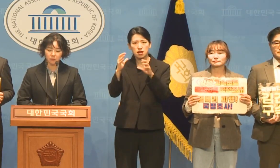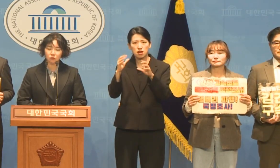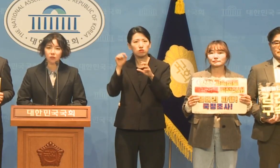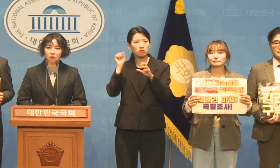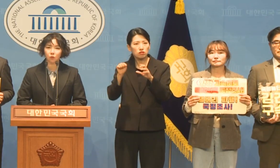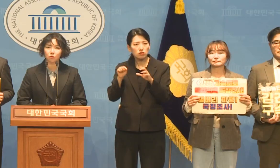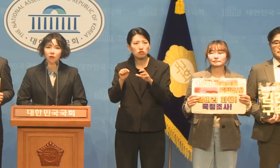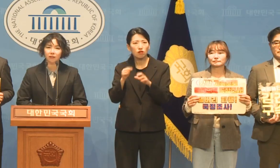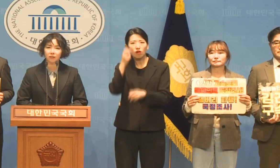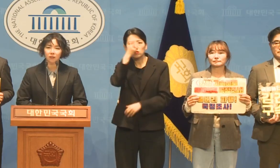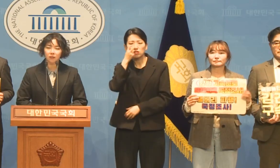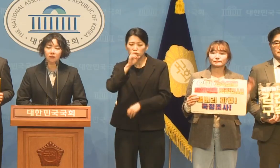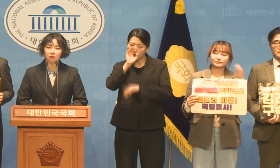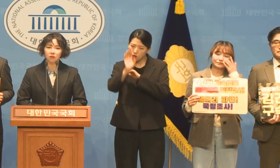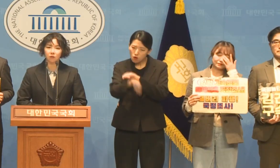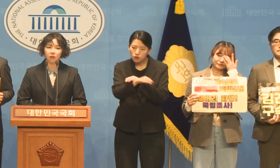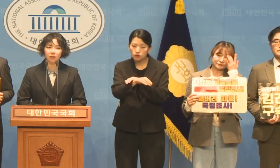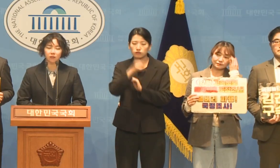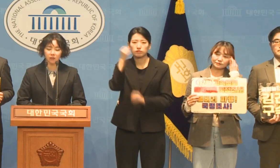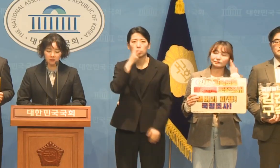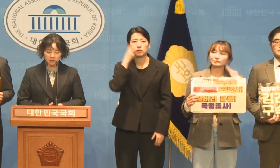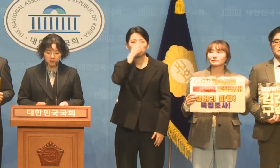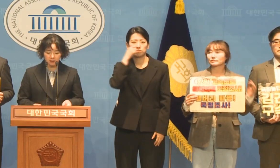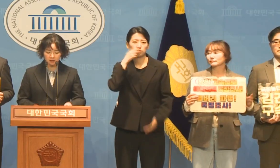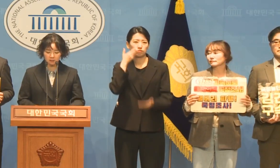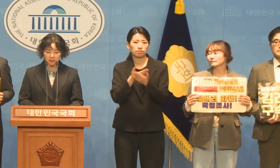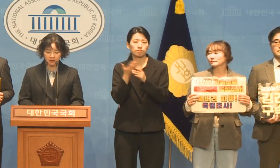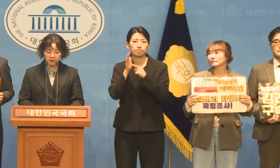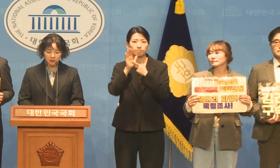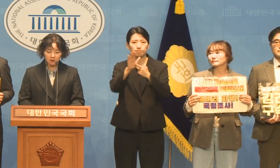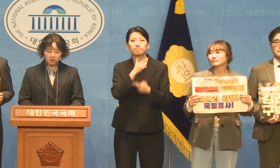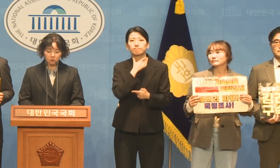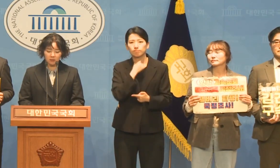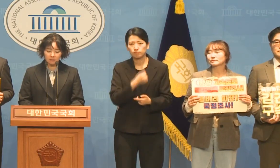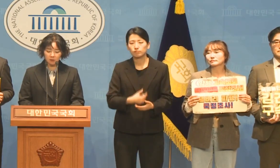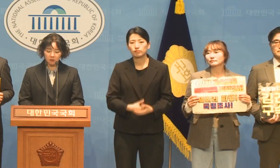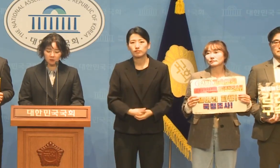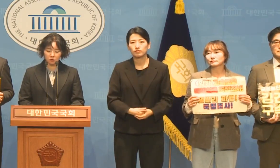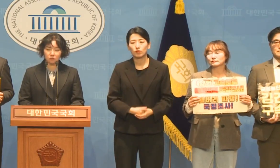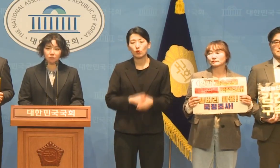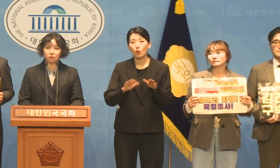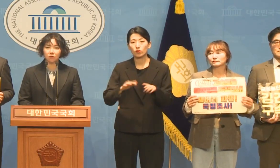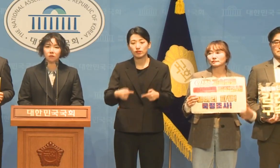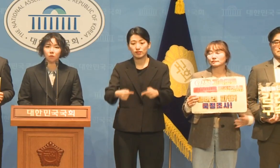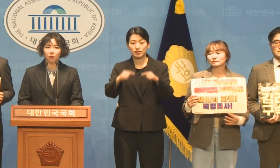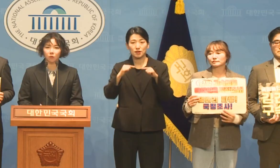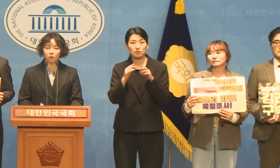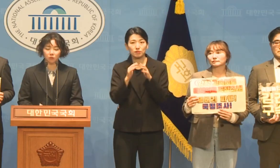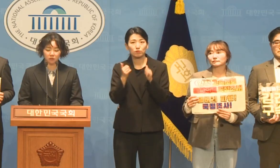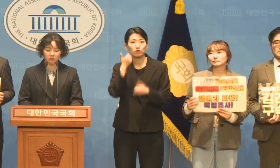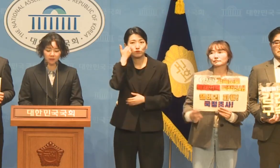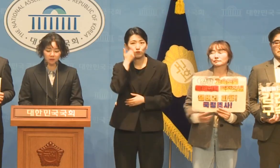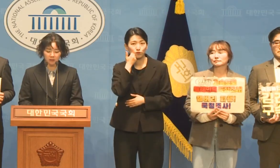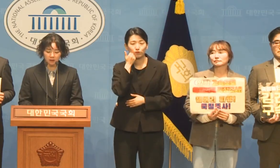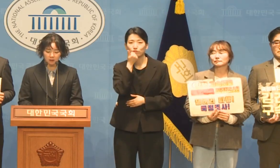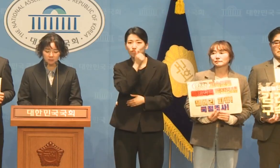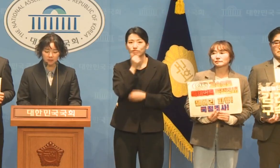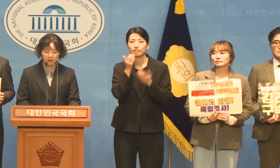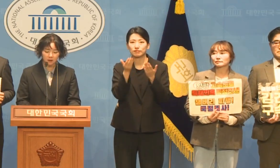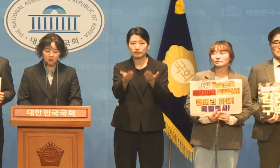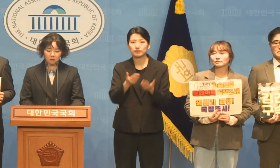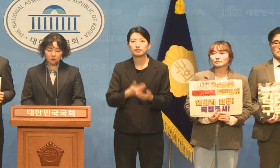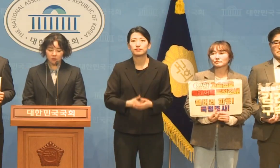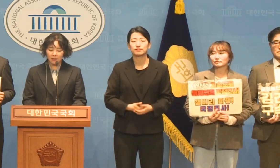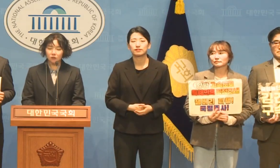감사 전면 수사를 촉구하는 내용의 기자회견을 시작하겠습니다. 오늘 참석해 주신 분들 소개로 기자회견을